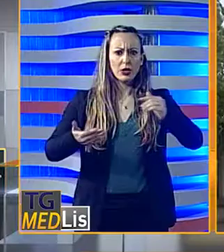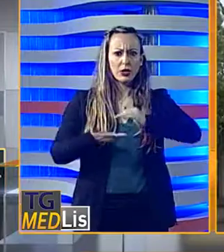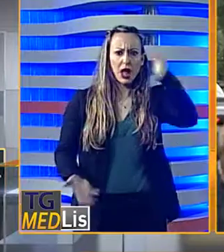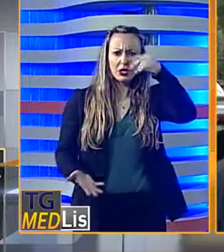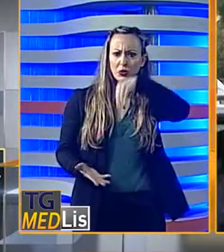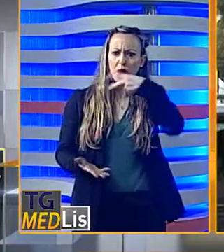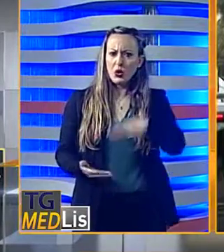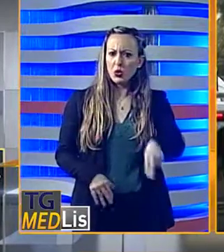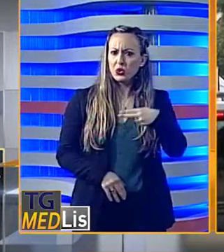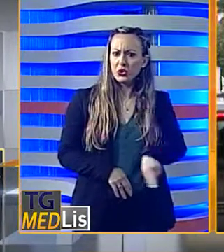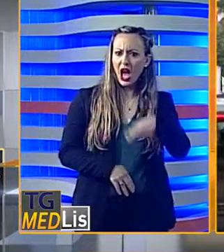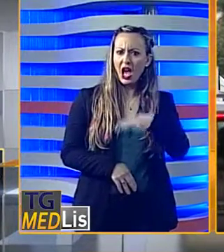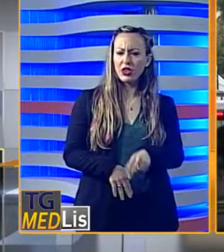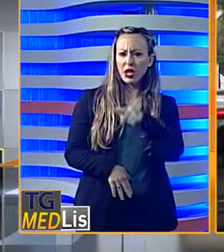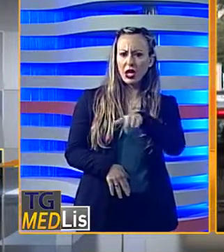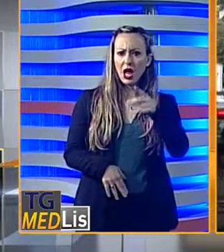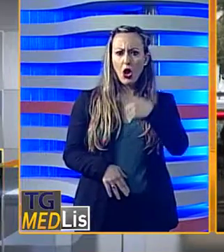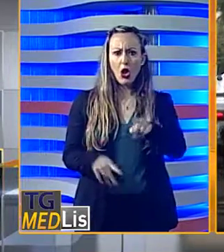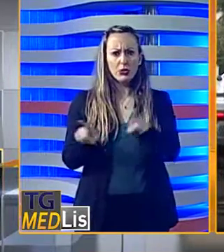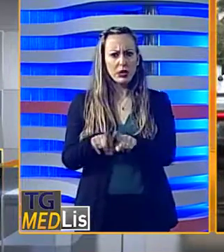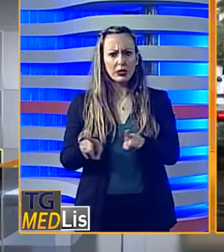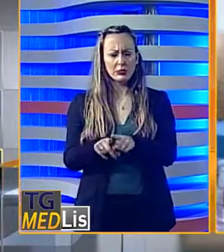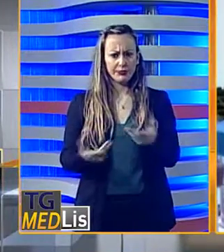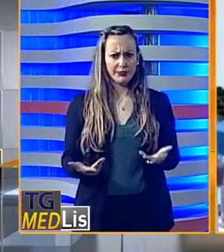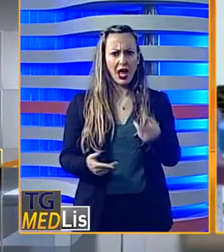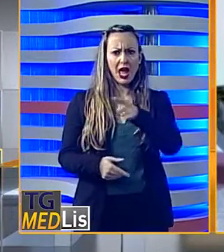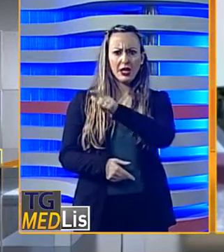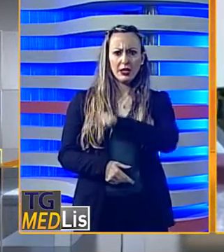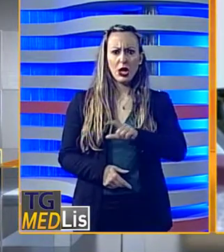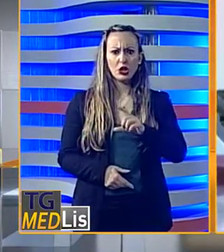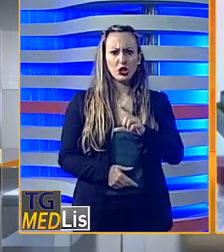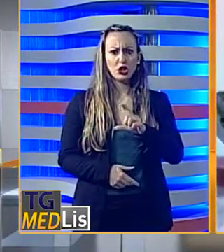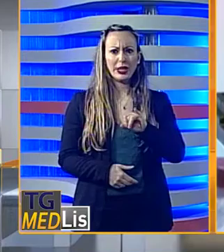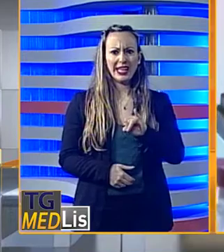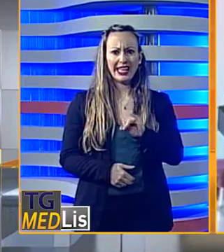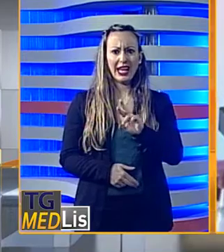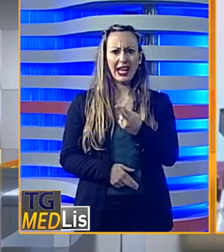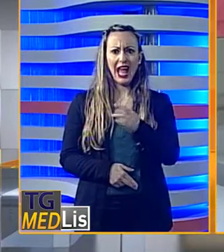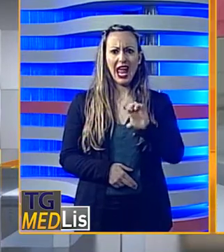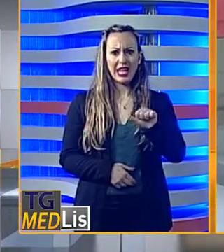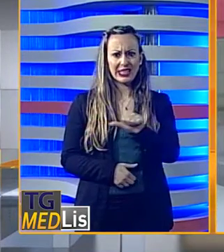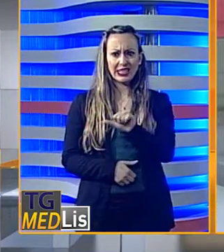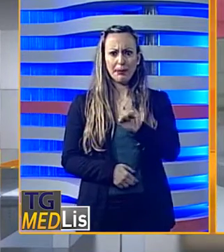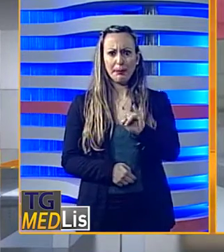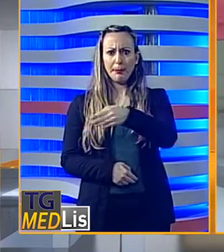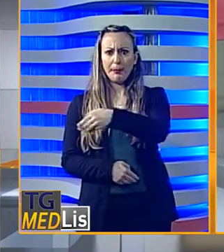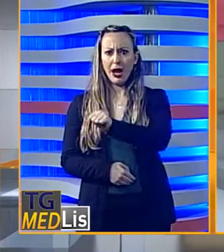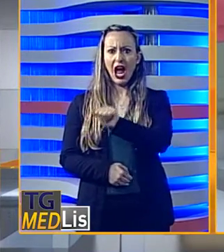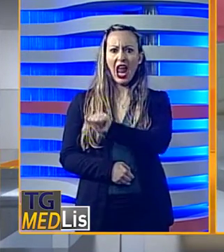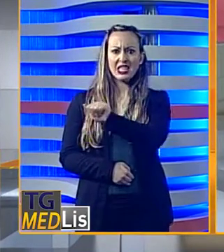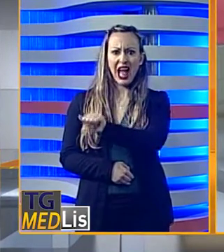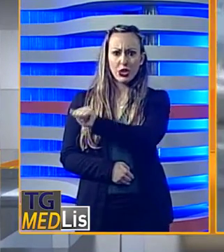ormoni della crescita, usati anche come sostanze dopanti. Alessandro Ciresi è